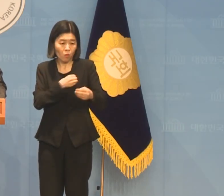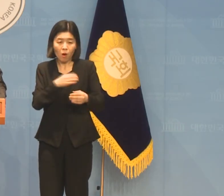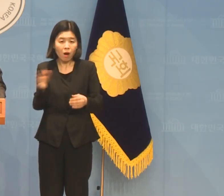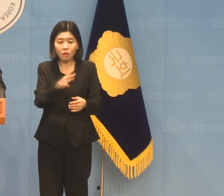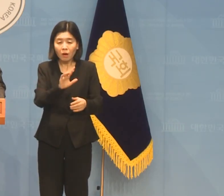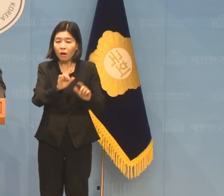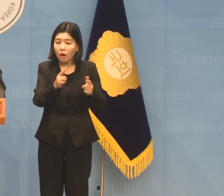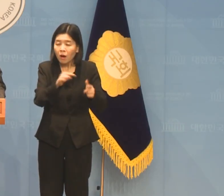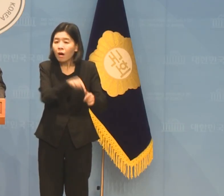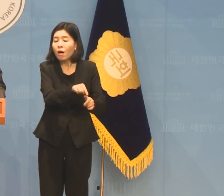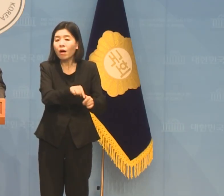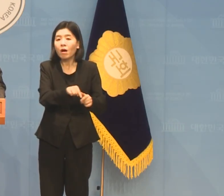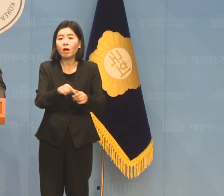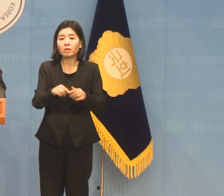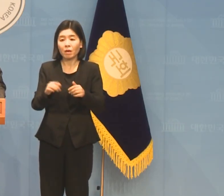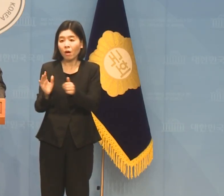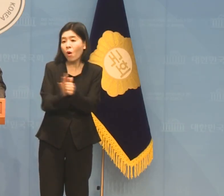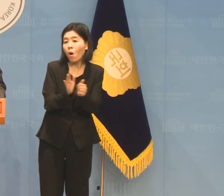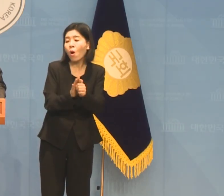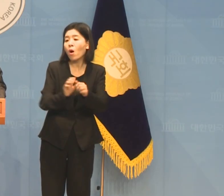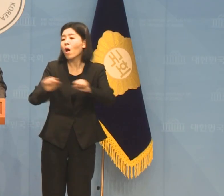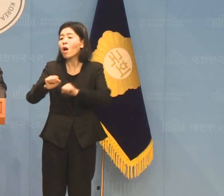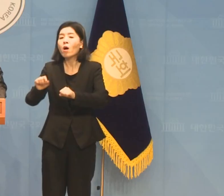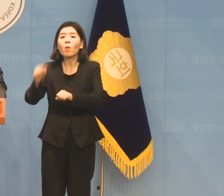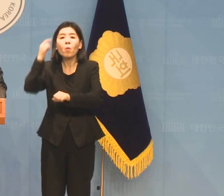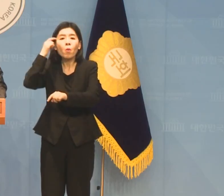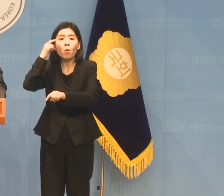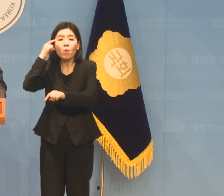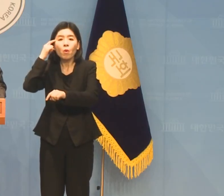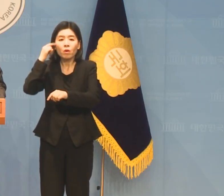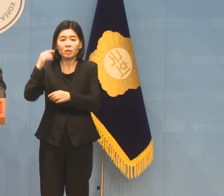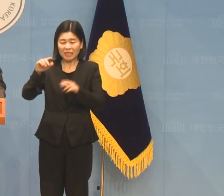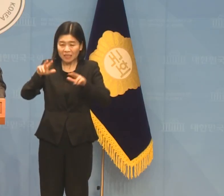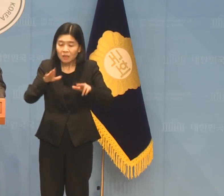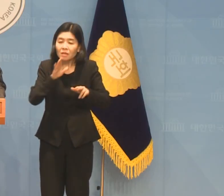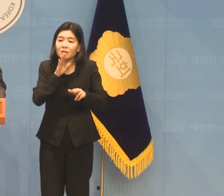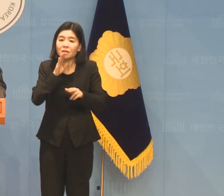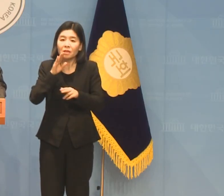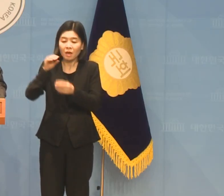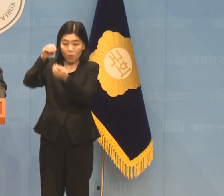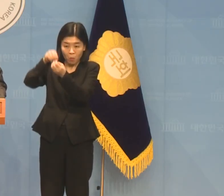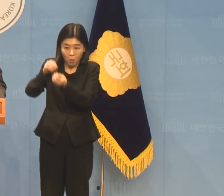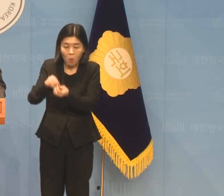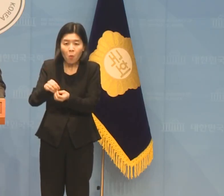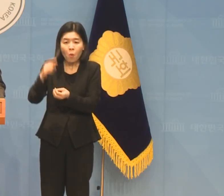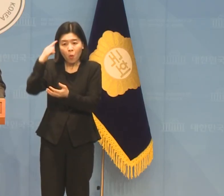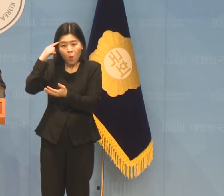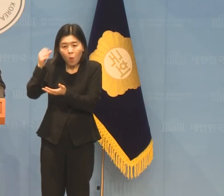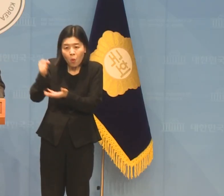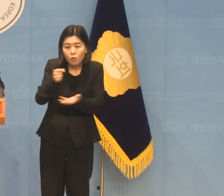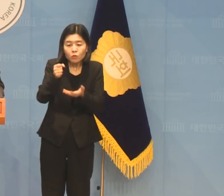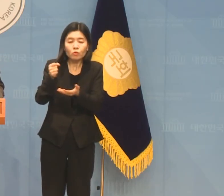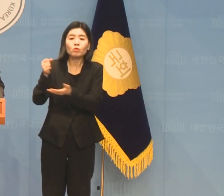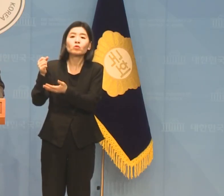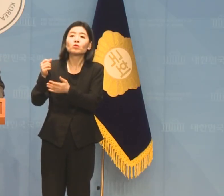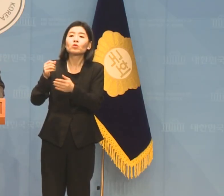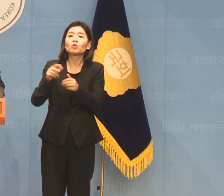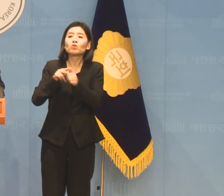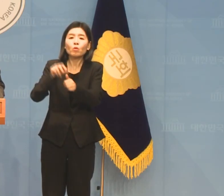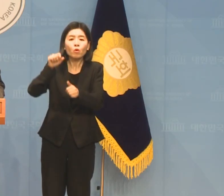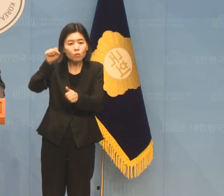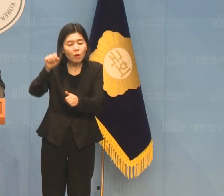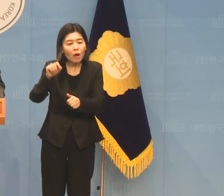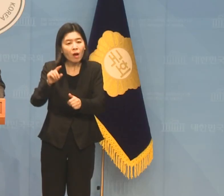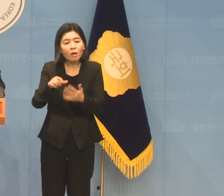있습니다. 정통보수 국민의힘의 대통령 후보를 선출하는 것인지 극우 자통당의 후보를 선출하는 것인지